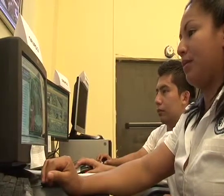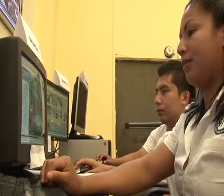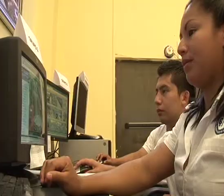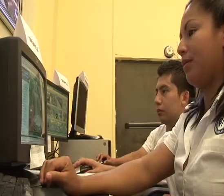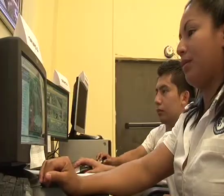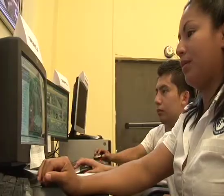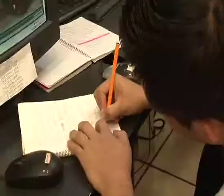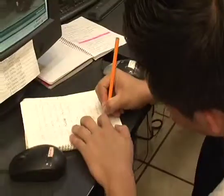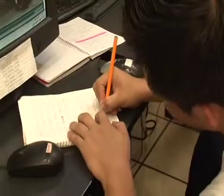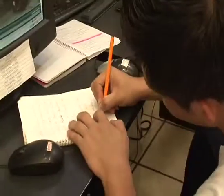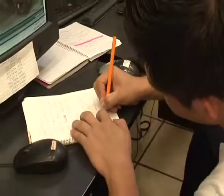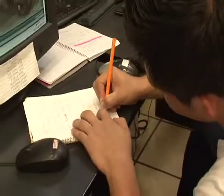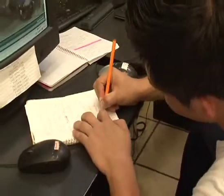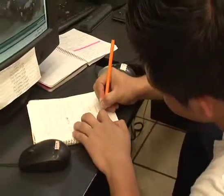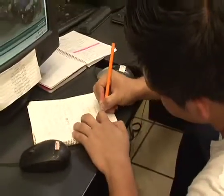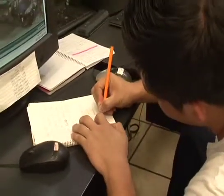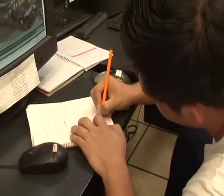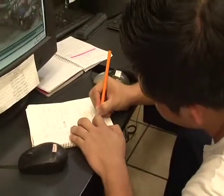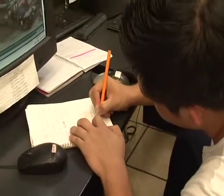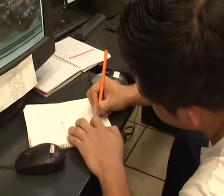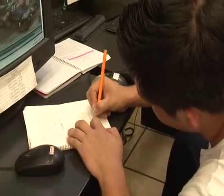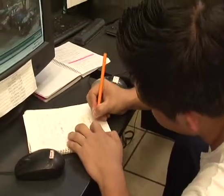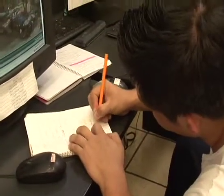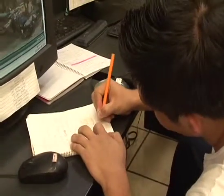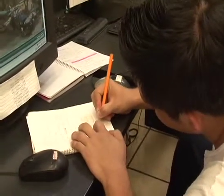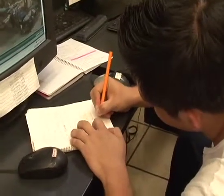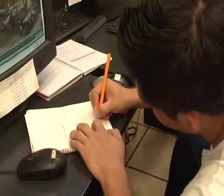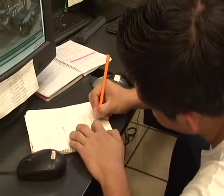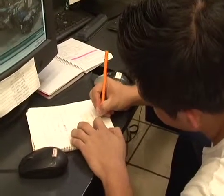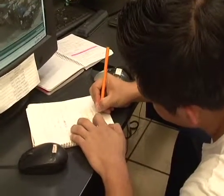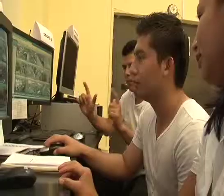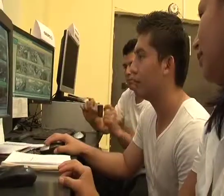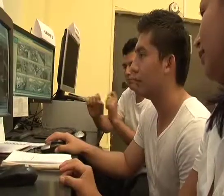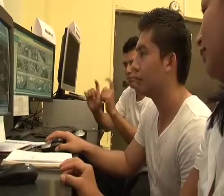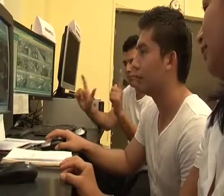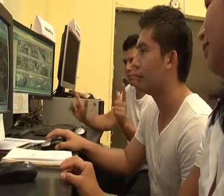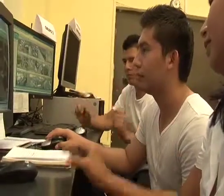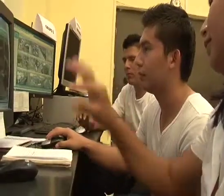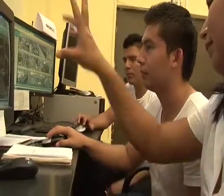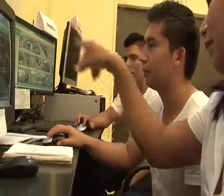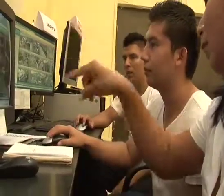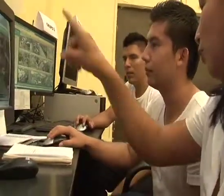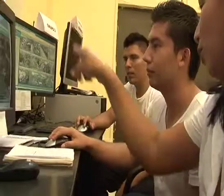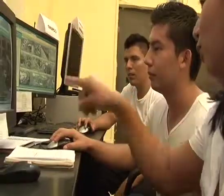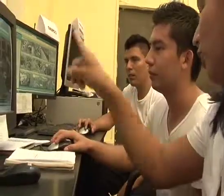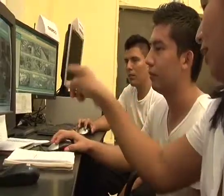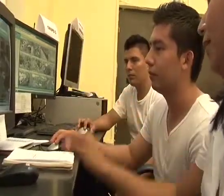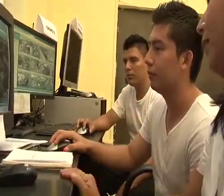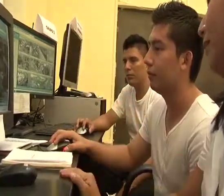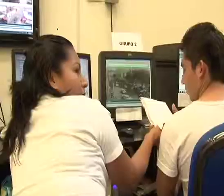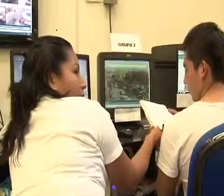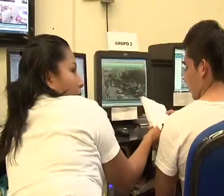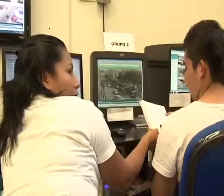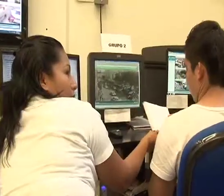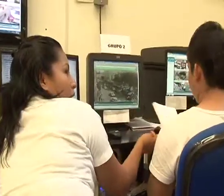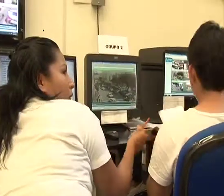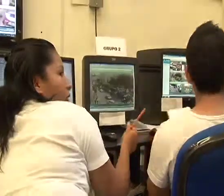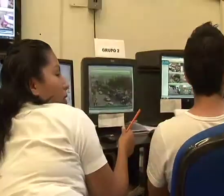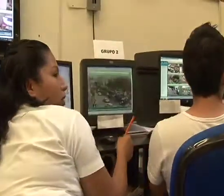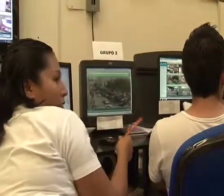de cómo explicarles, cómo verificar algún incidente, cómo poner una nota, cómo monitorear, pero poco a poco ellos nos